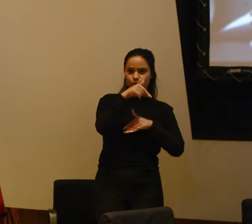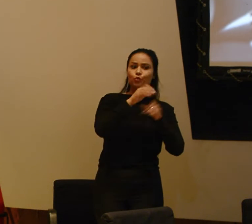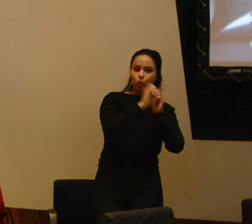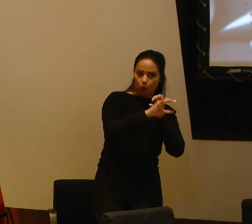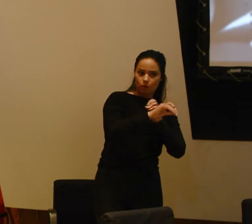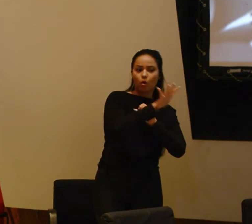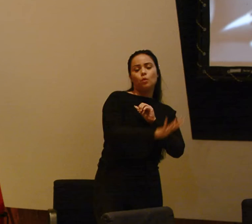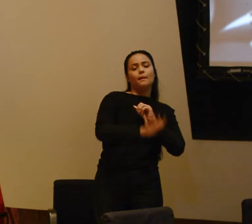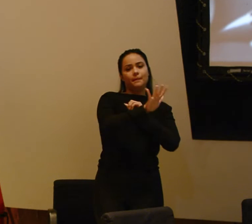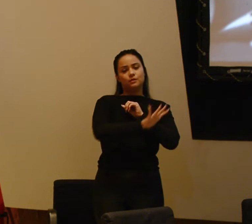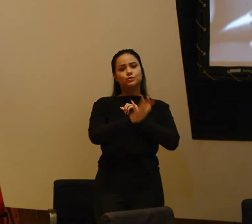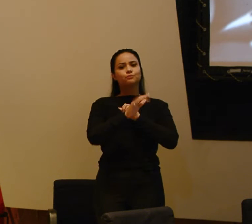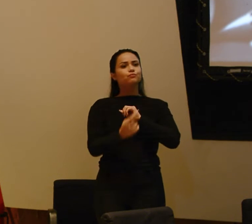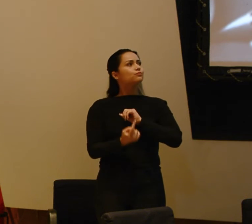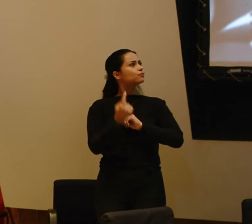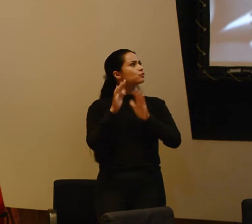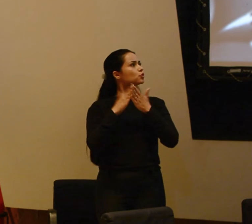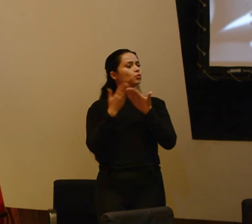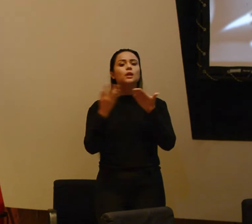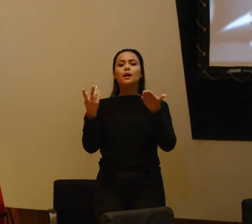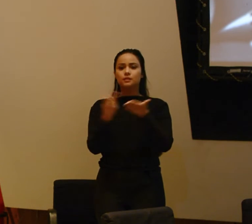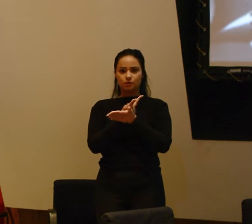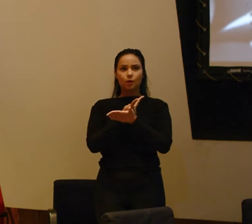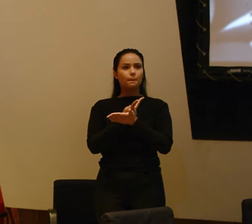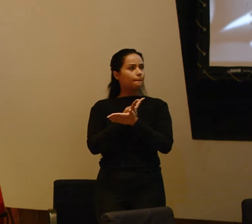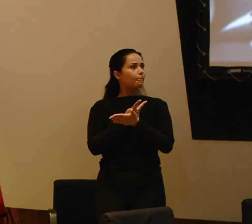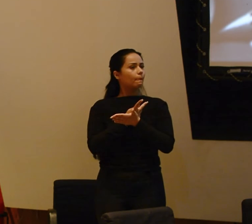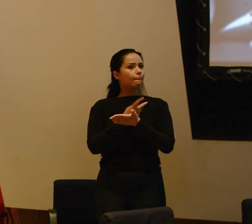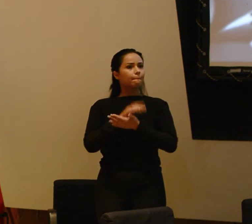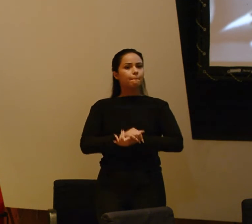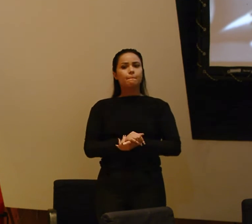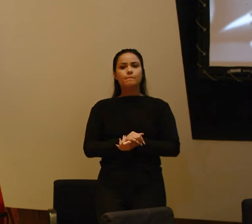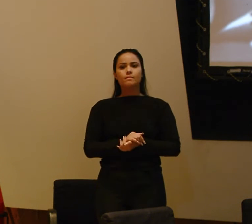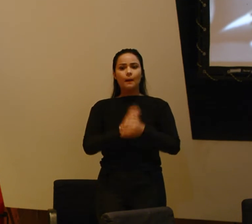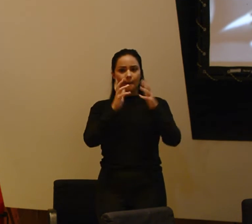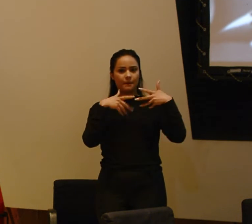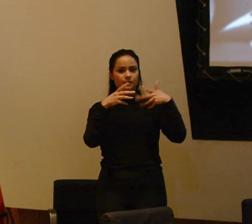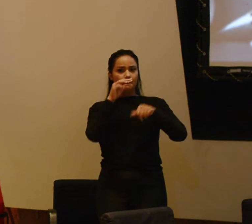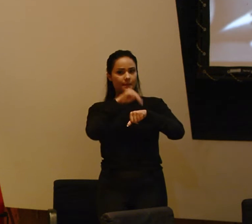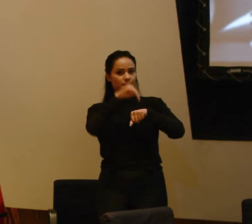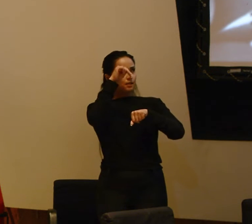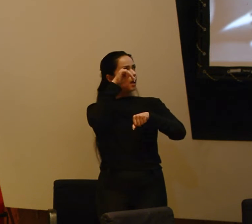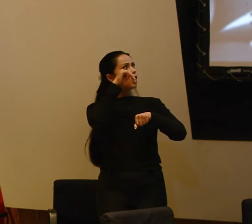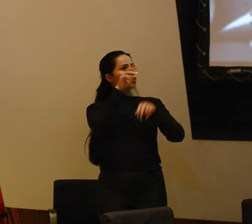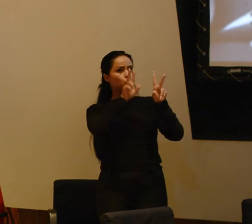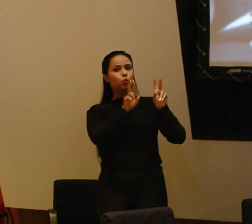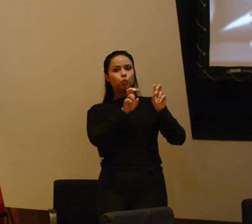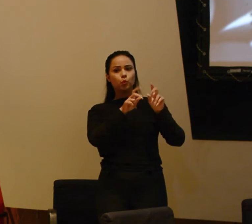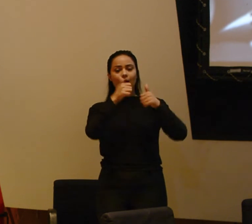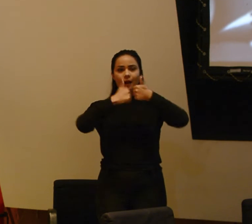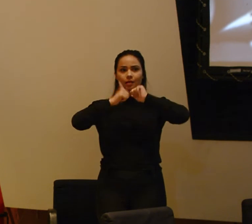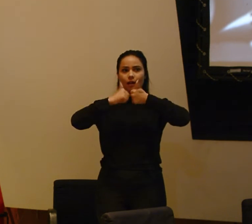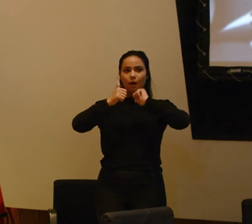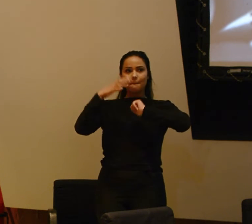ambiente. Então, um dos estudos que eu realizei, e esse daqui no caso é a minha dissertação de mestrado, foi a análise